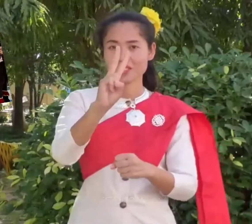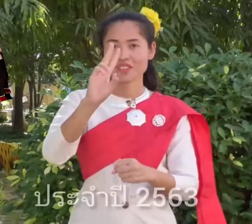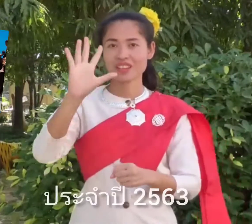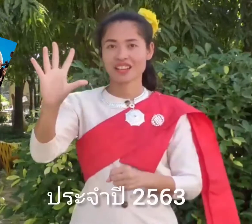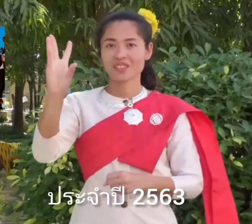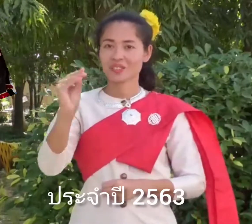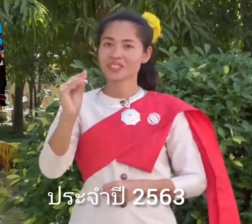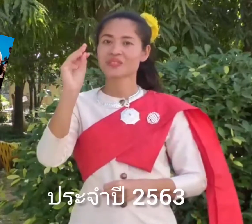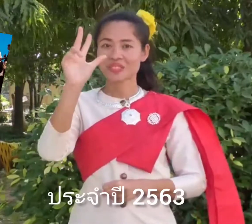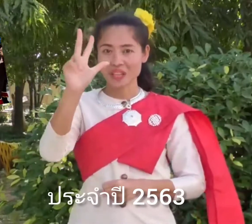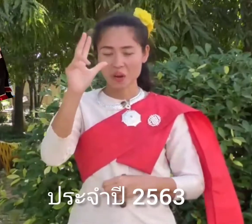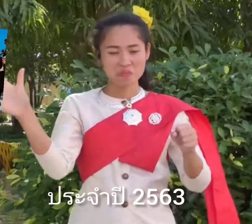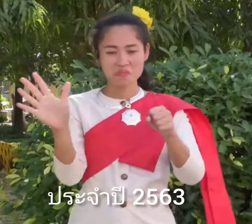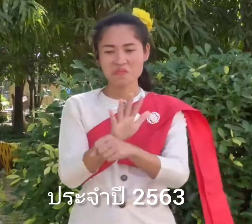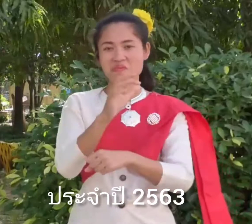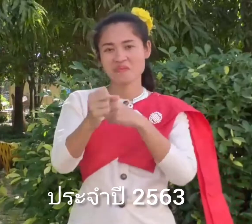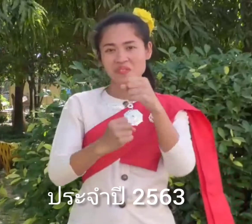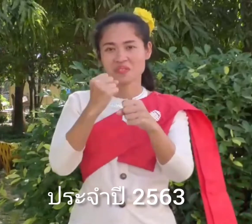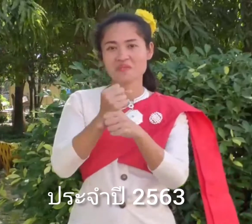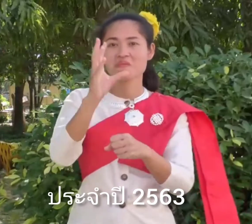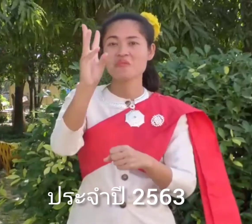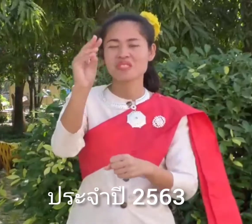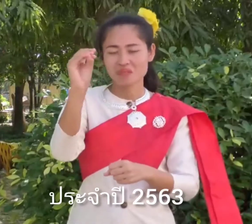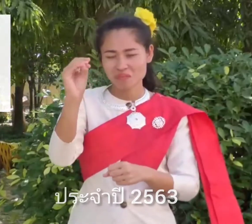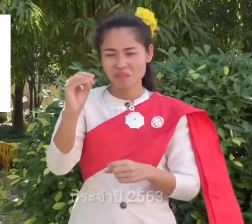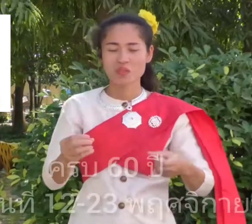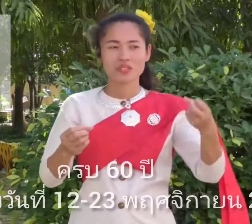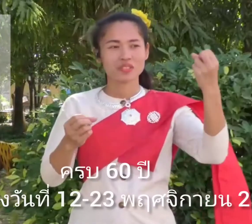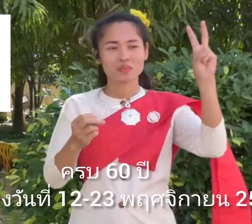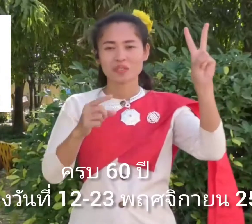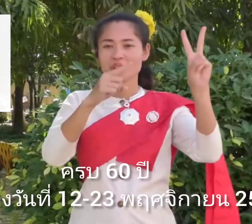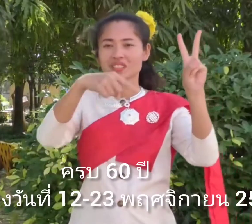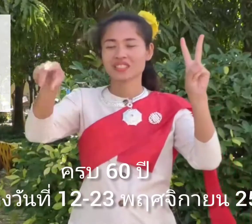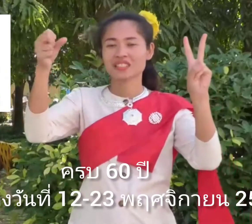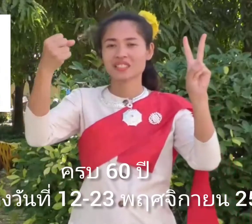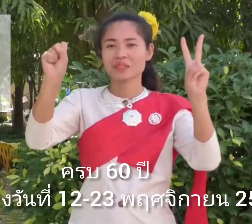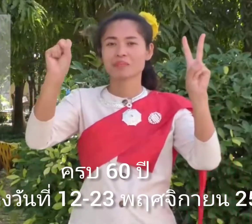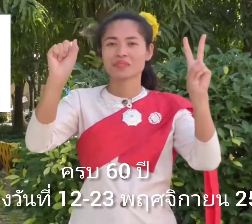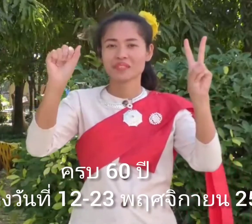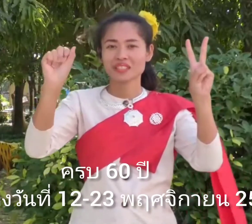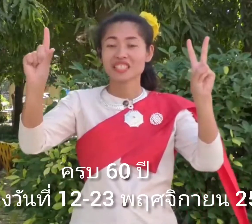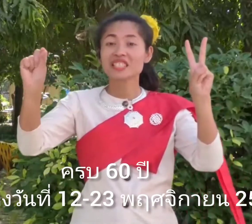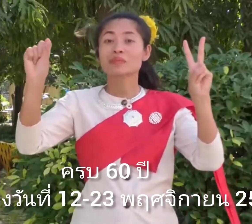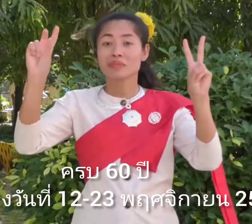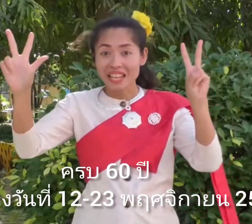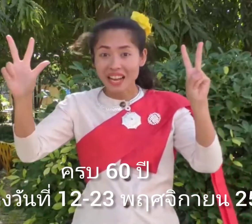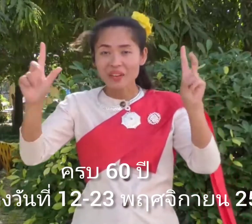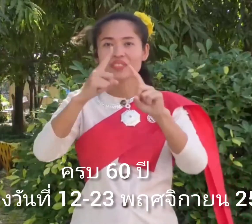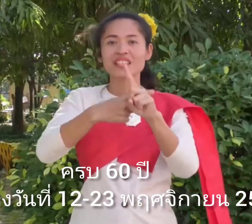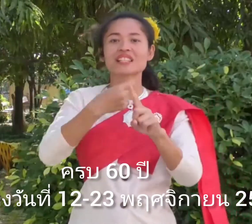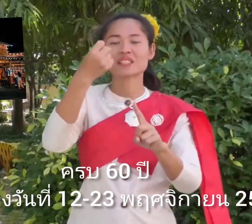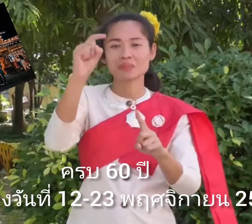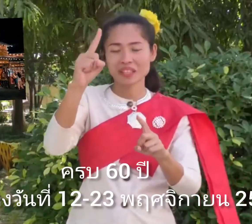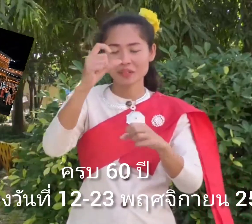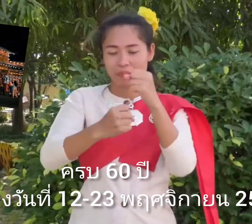ปี2563ครบ60ปีในระหว่างวันที่12ถึง23พฤศจิกาย